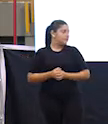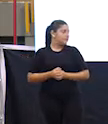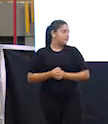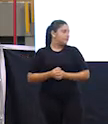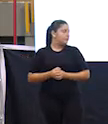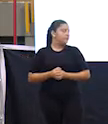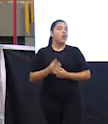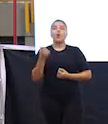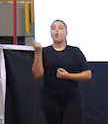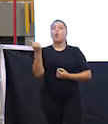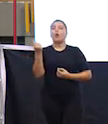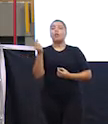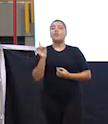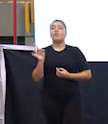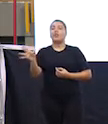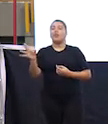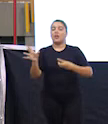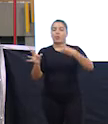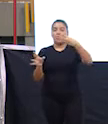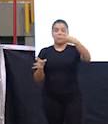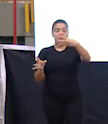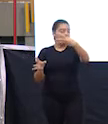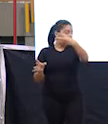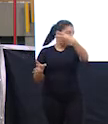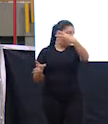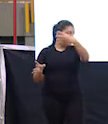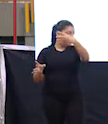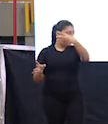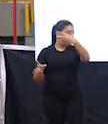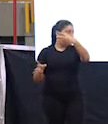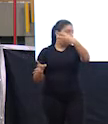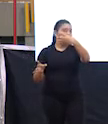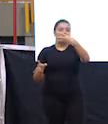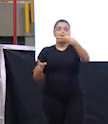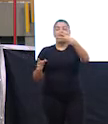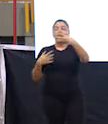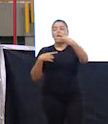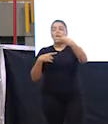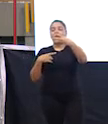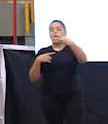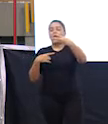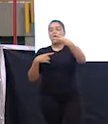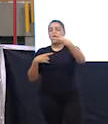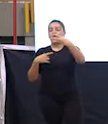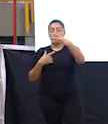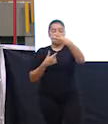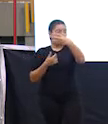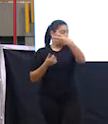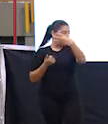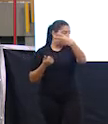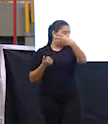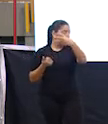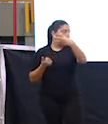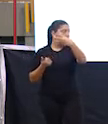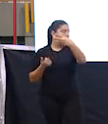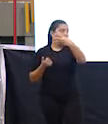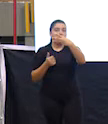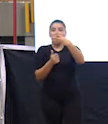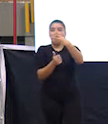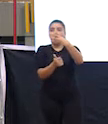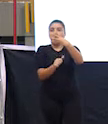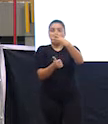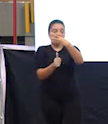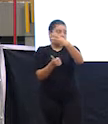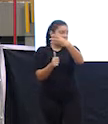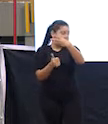Certo? Por quanto ele vendeu? Ele comprou por 8 e vendeu por 11. Então ele vendeu por quanto?